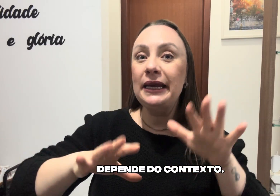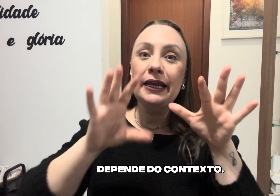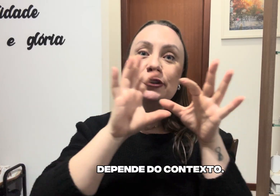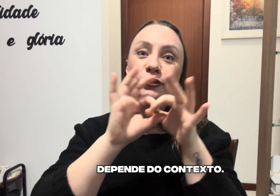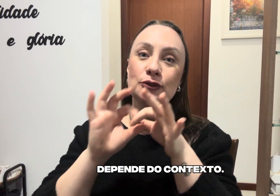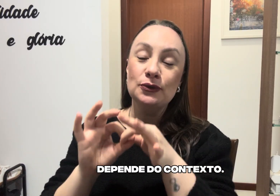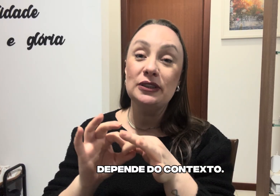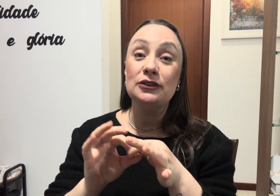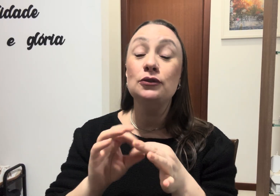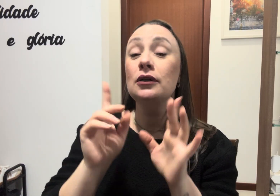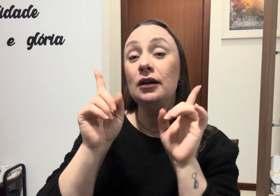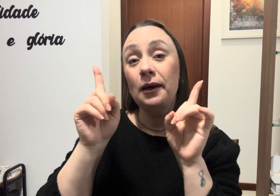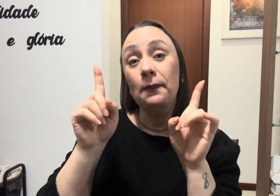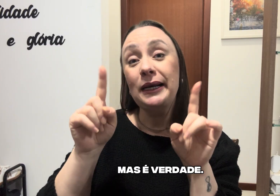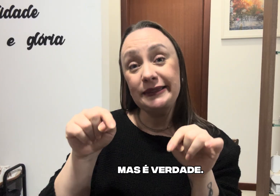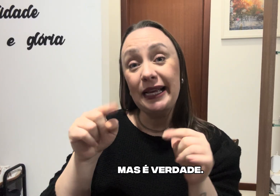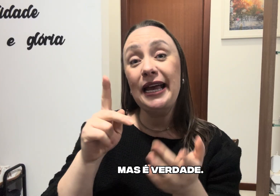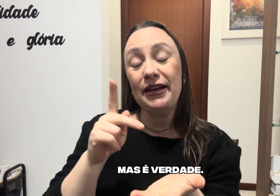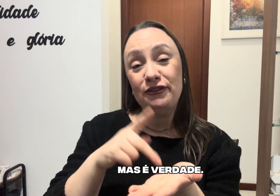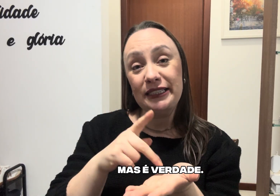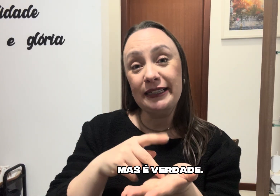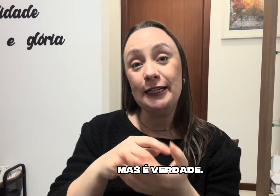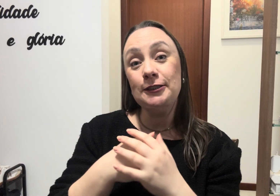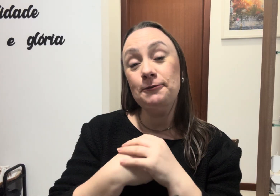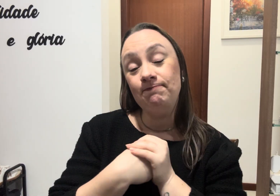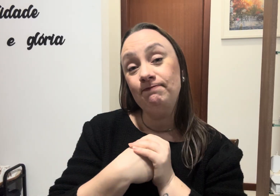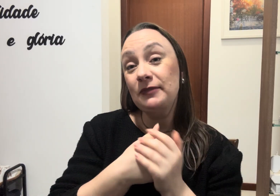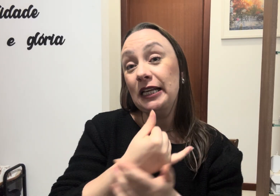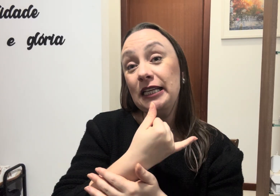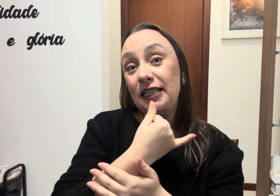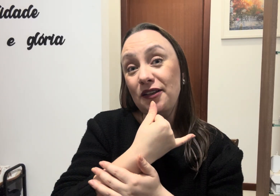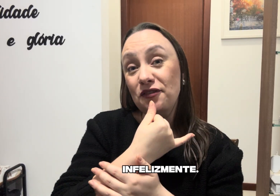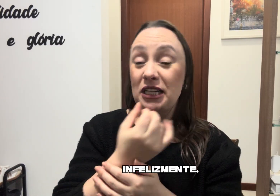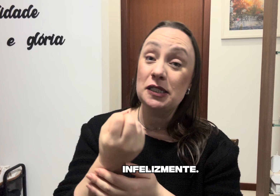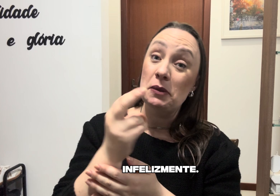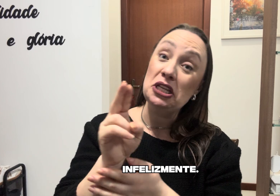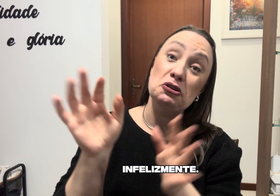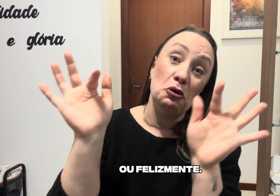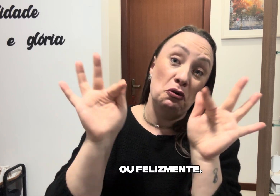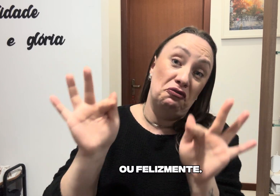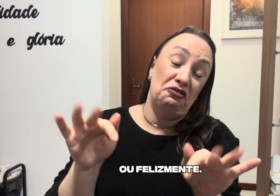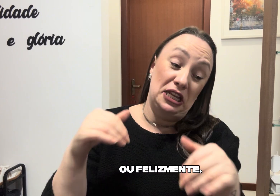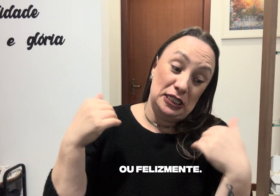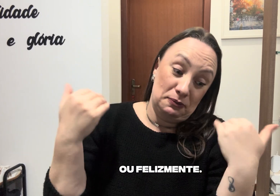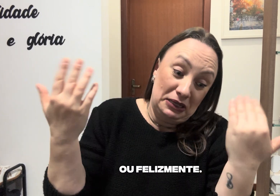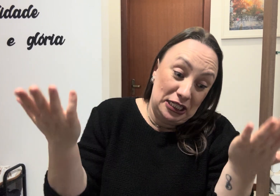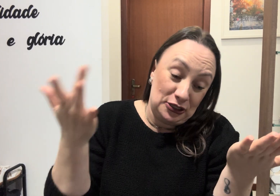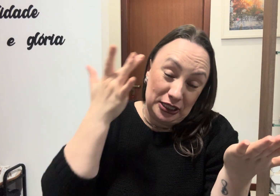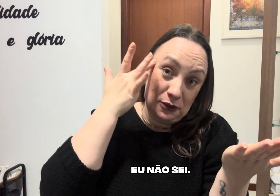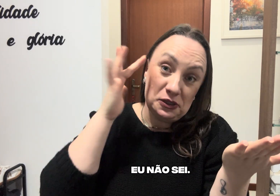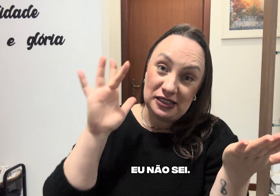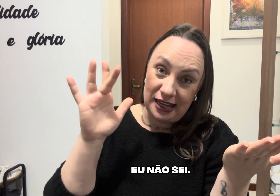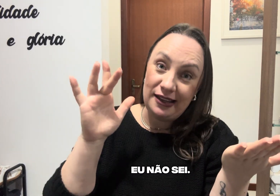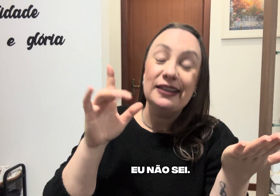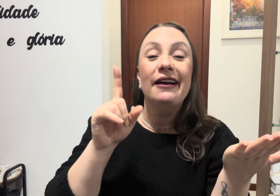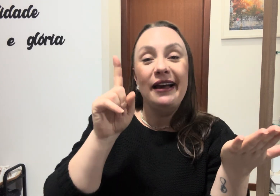depende do contexto. Mas é verdade. Infelizmente ou felizmente, não sei,